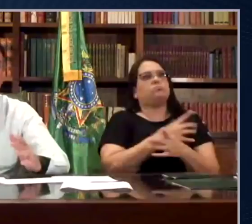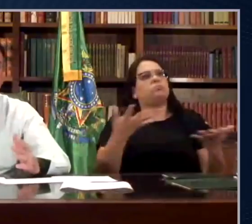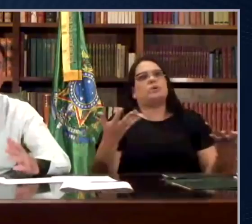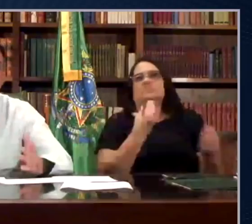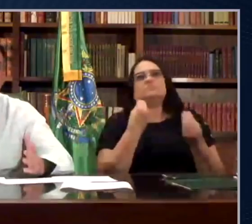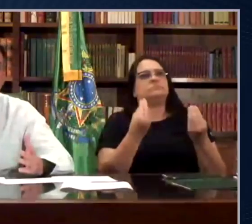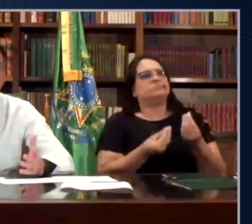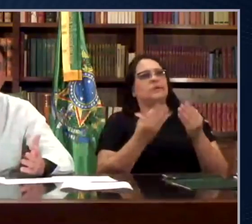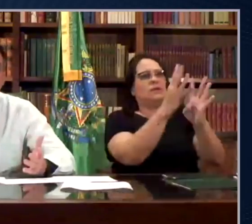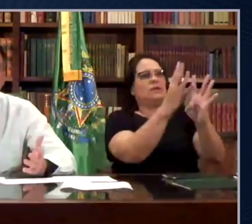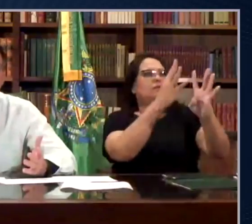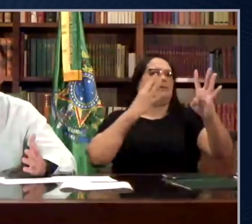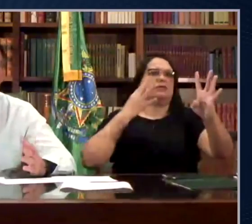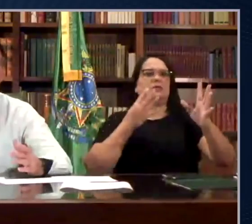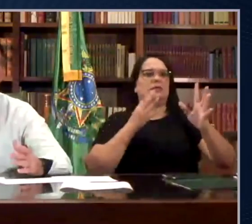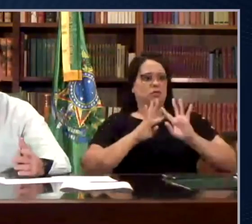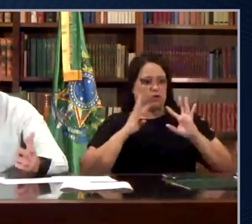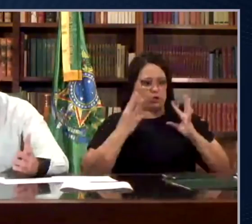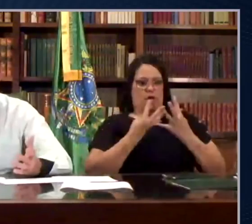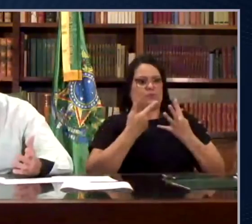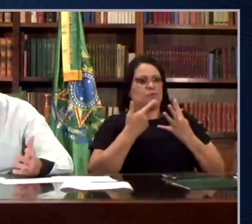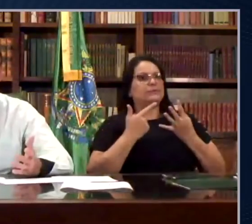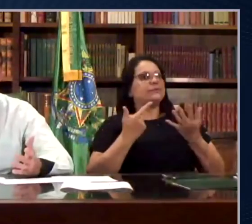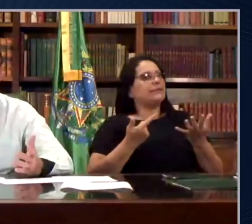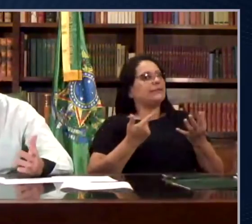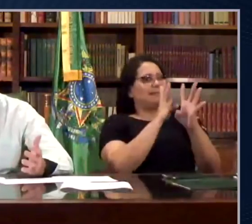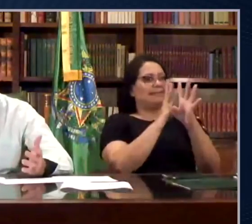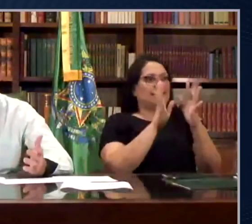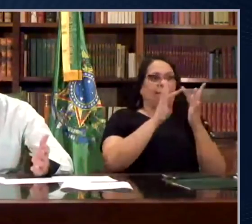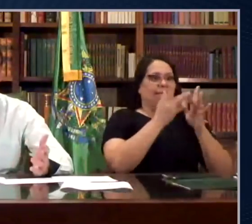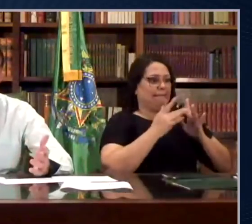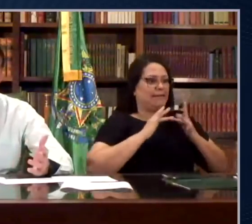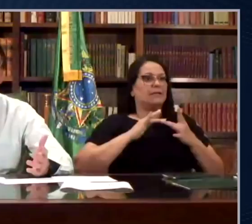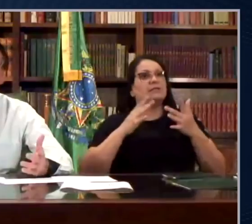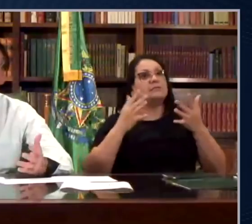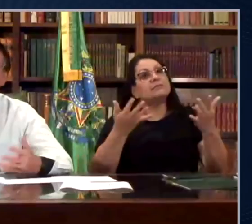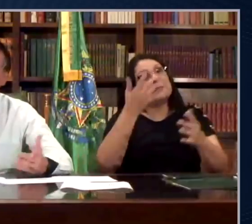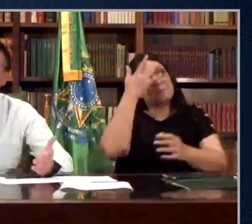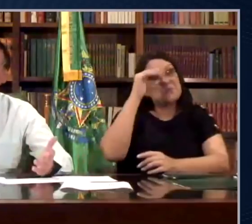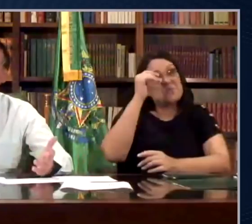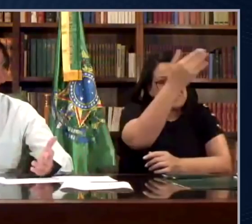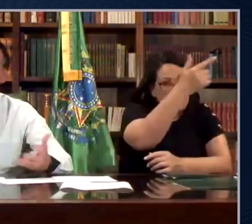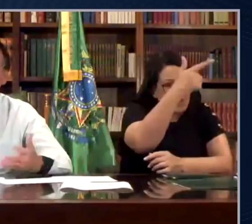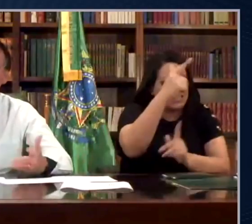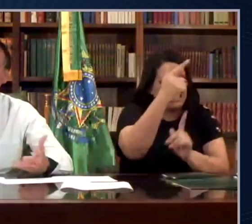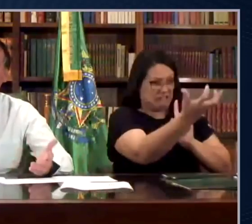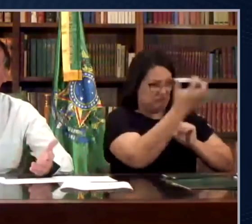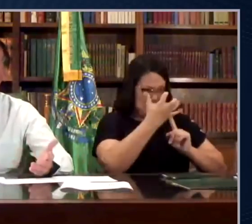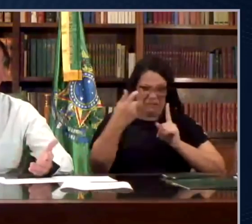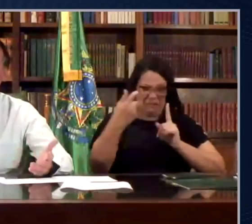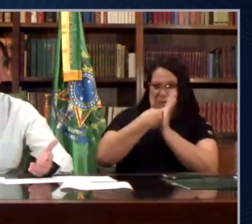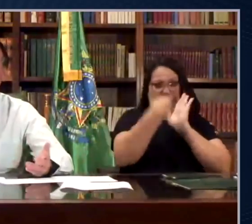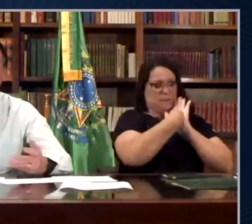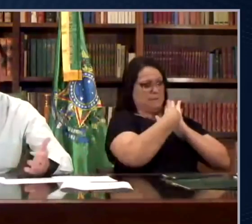contrário do isolamento. Agora, a cobrança, eu acho que pode acontecer, mas pelo amor de Deus, da forma